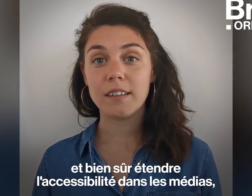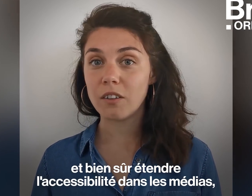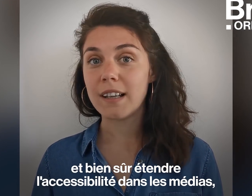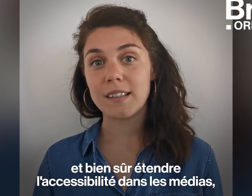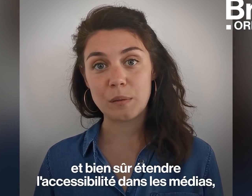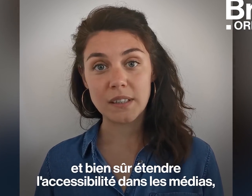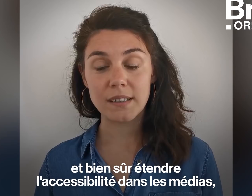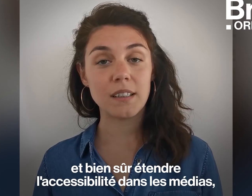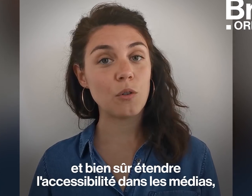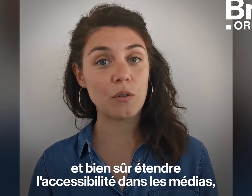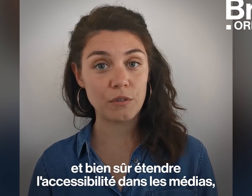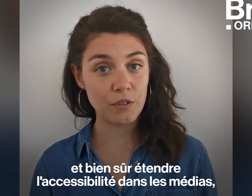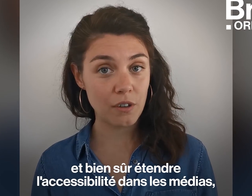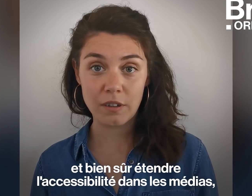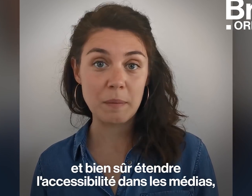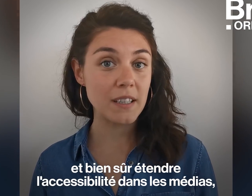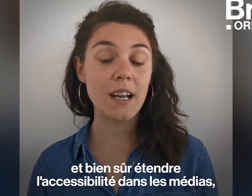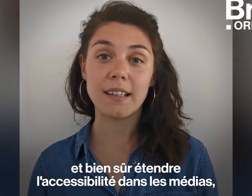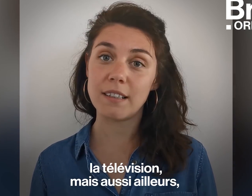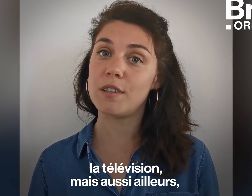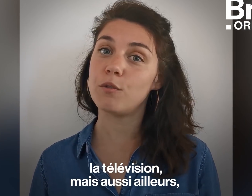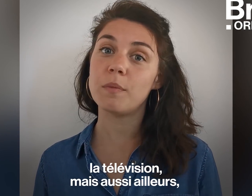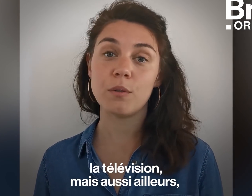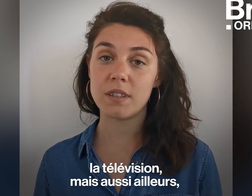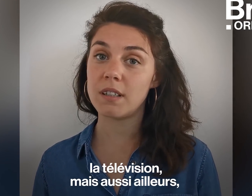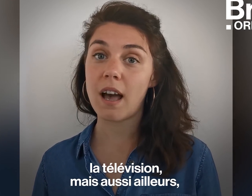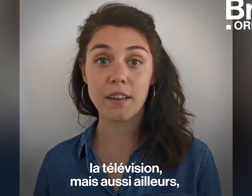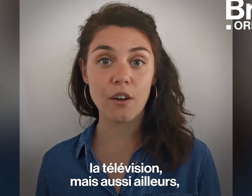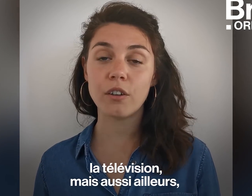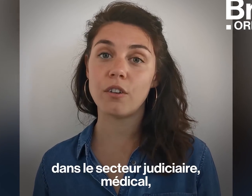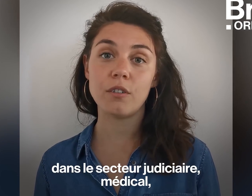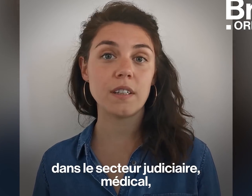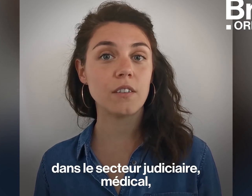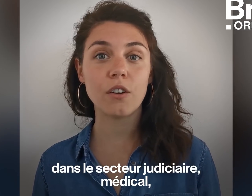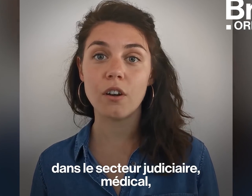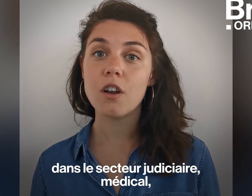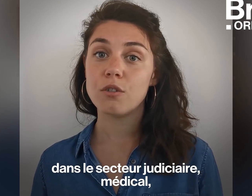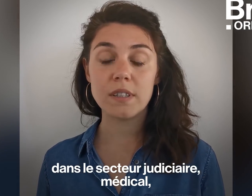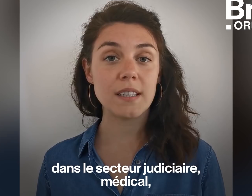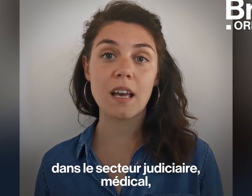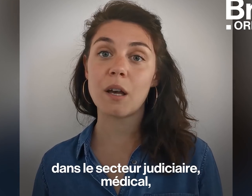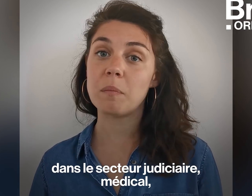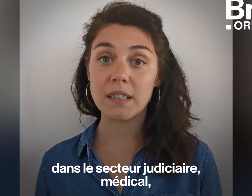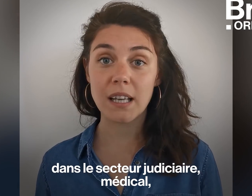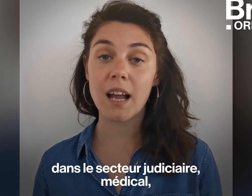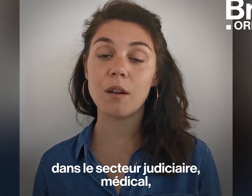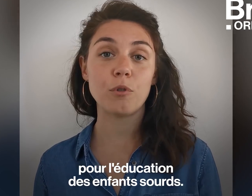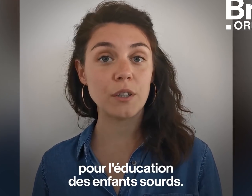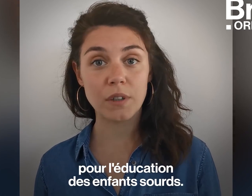étendre l'accessibilité dans les médias, la télévision, mais aussi ailleurs dans le secteur judiciaire, médical, pour